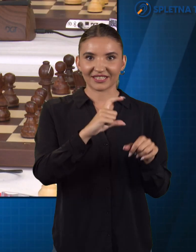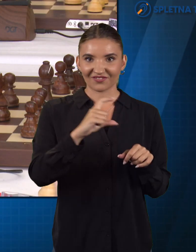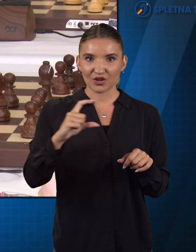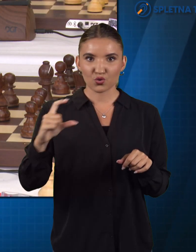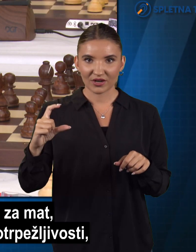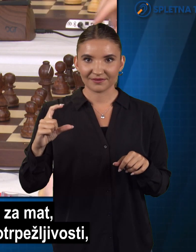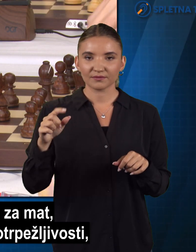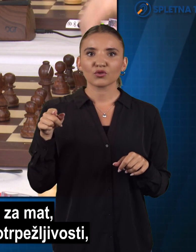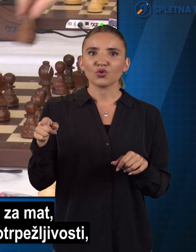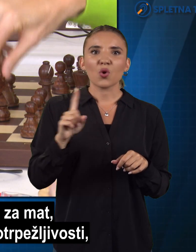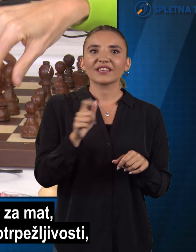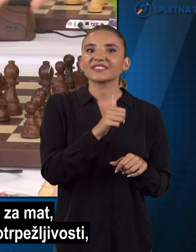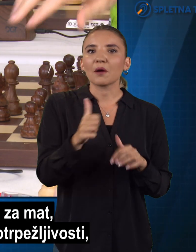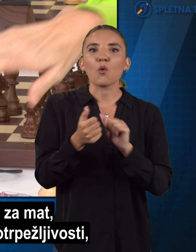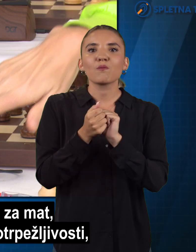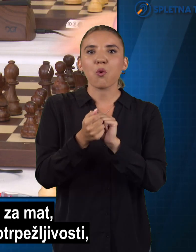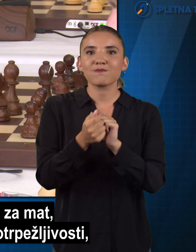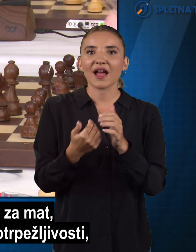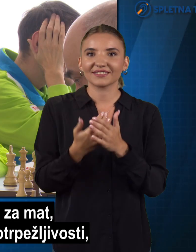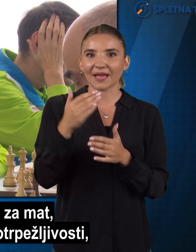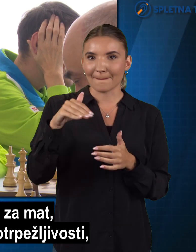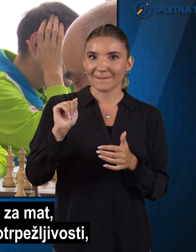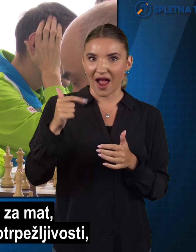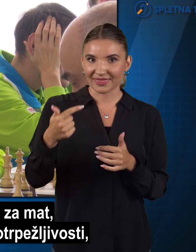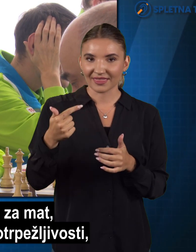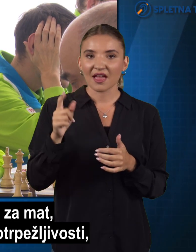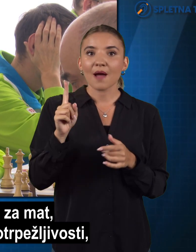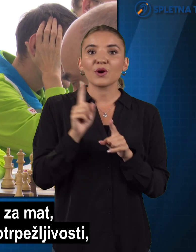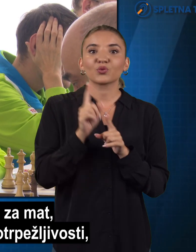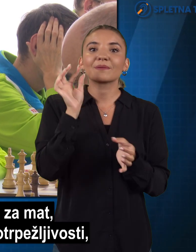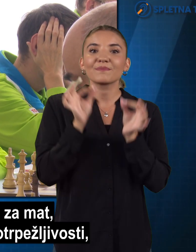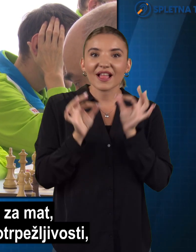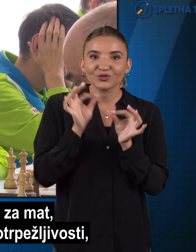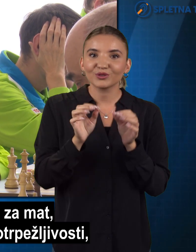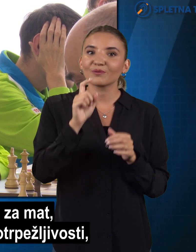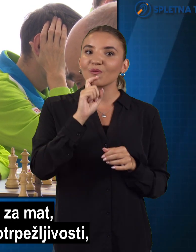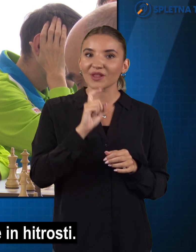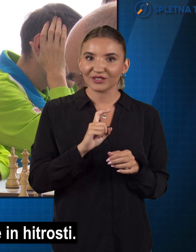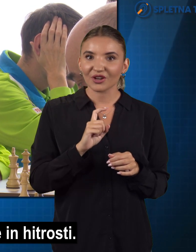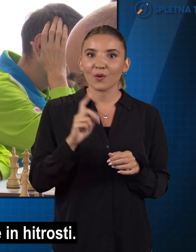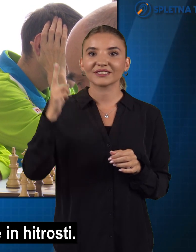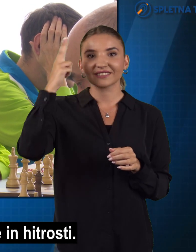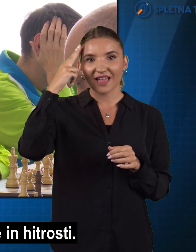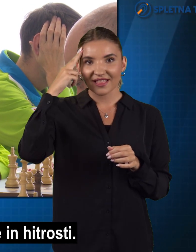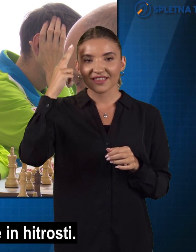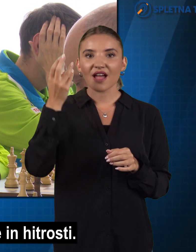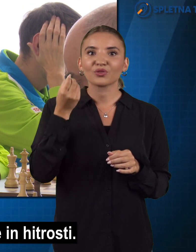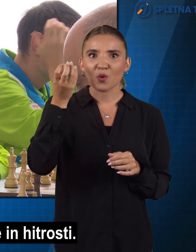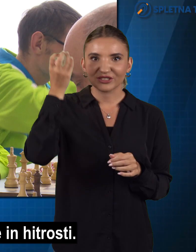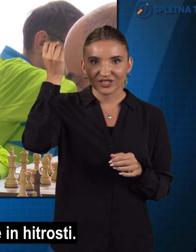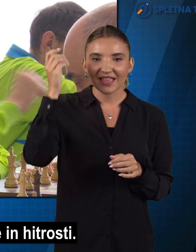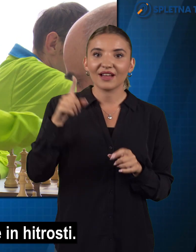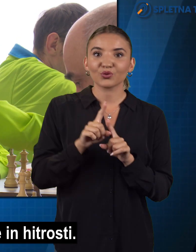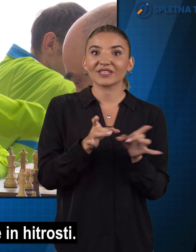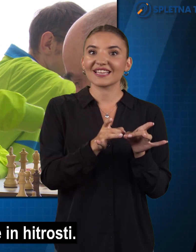figur. Ni zgolj borba za mat, temveč preizkus potrpežljivosti, znanja, domišljije in